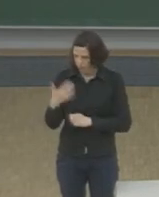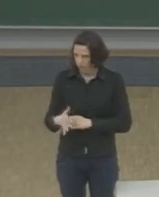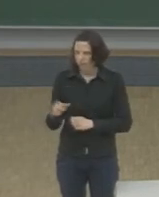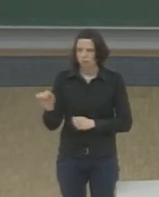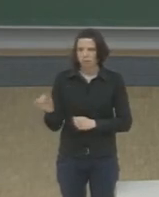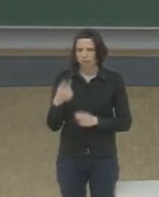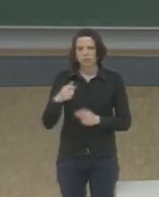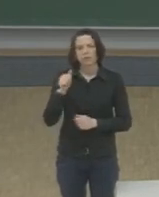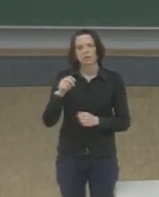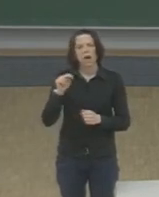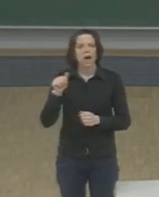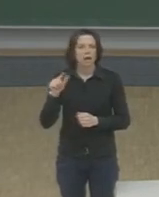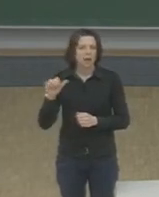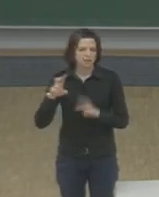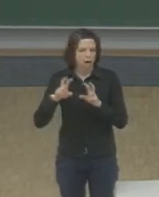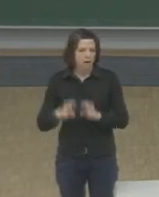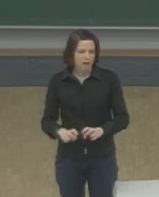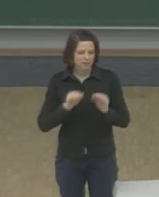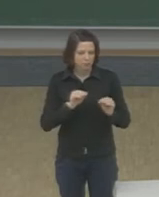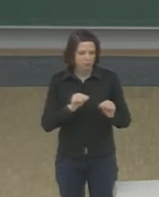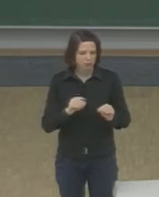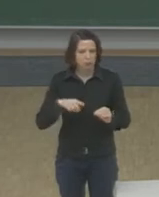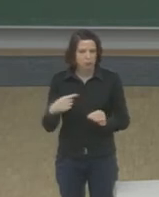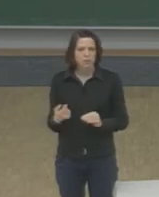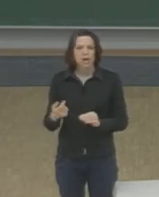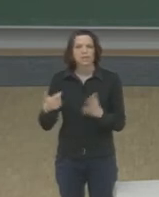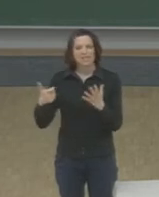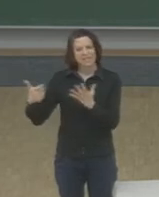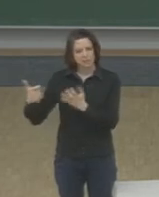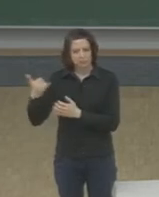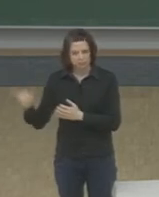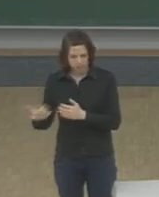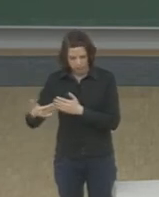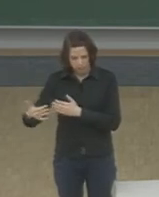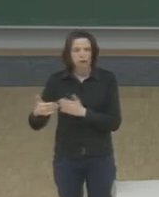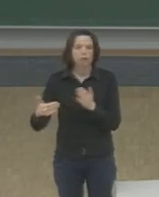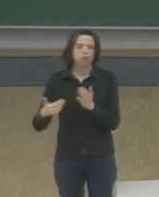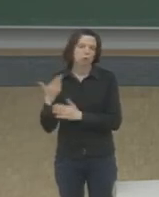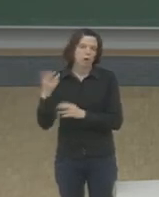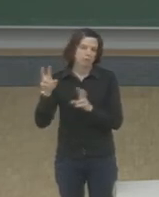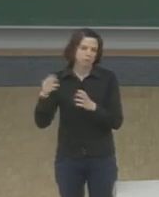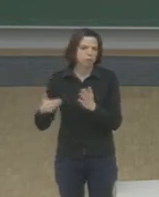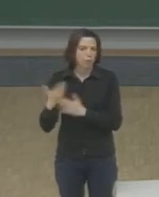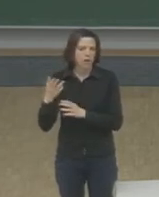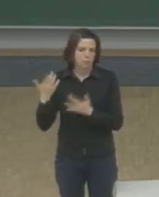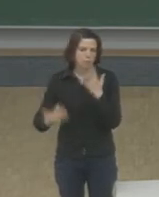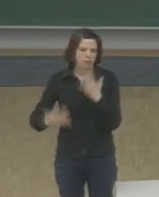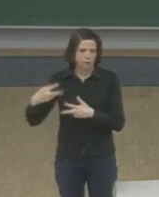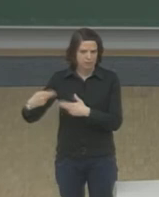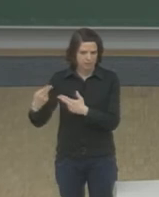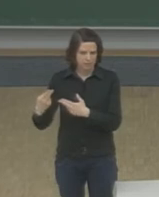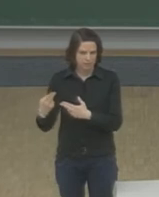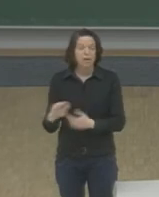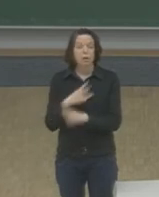allem Analysisunterricht, und dann in den 1960er, frühen 70er Jahren die neue Mathematik, von der ist zumindest